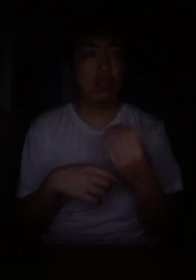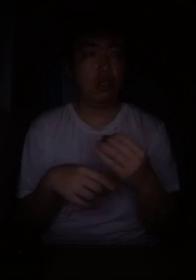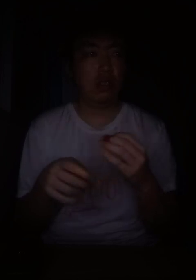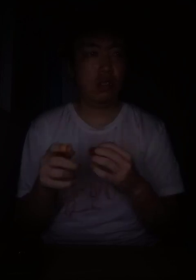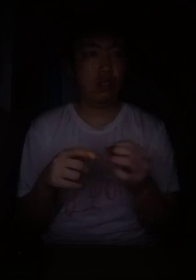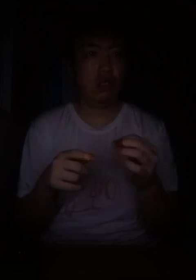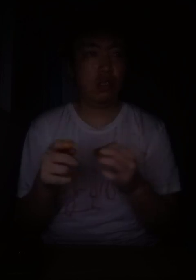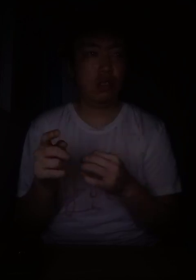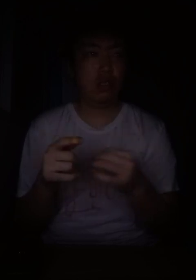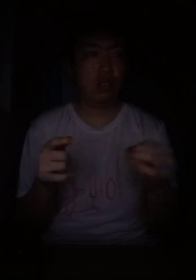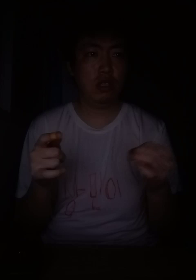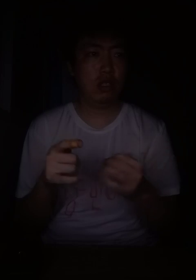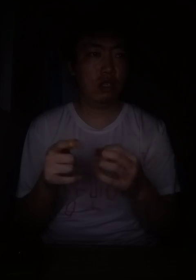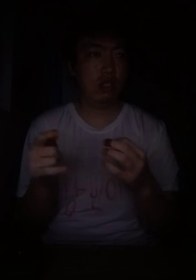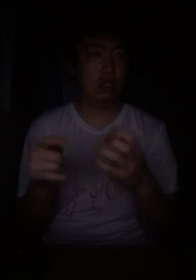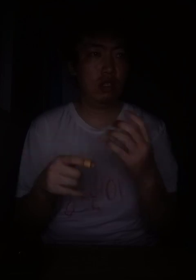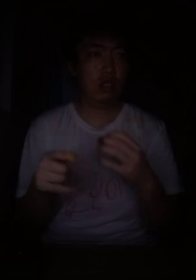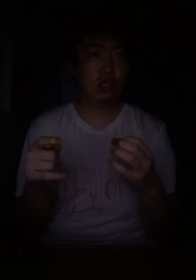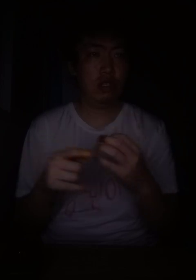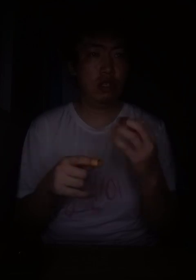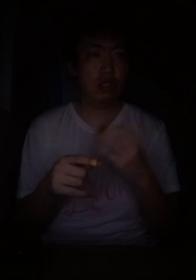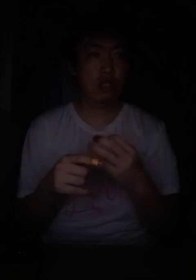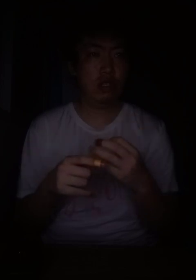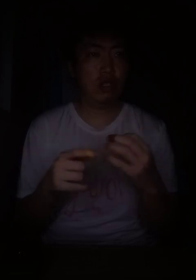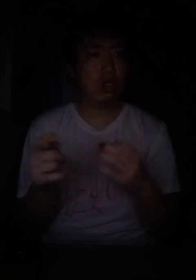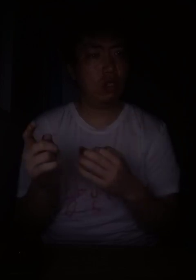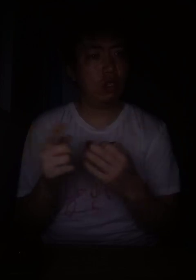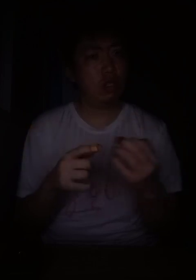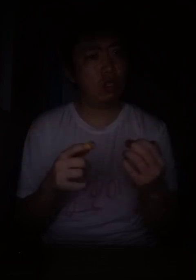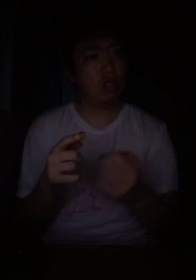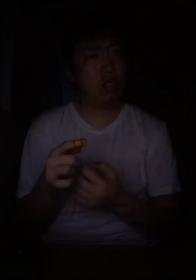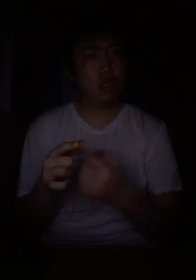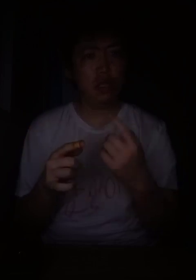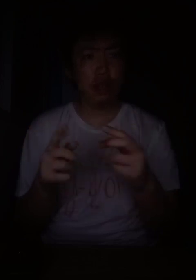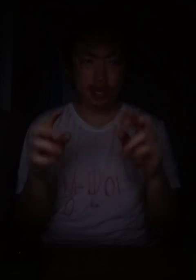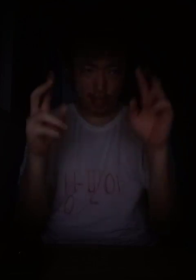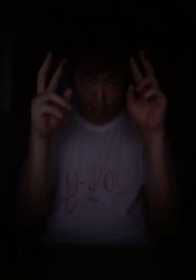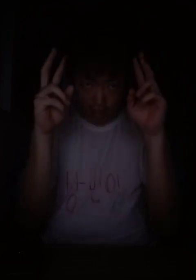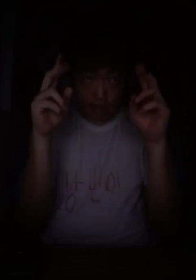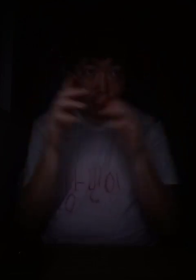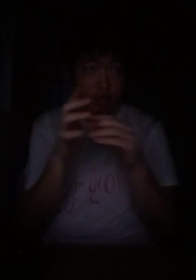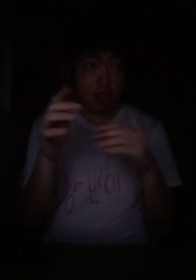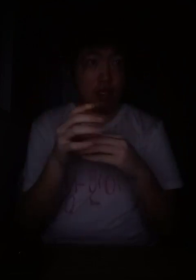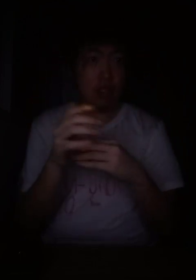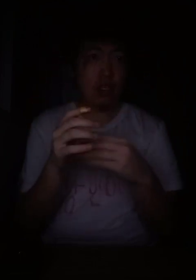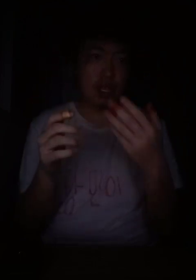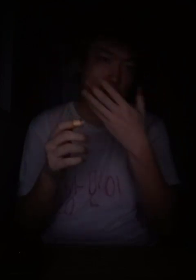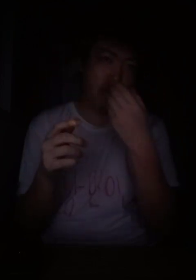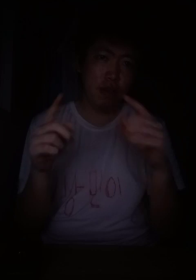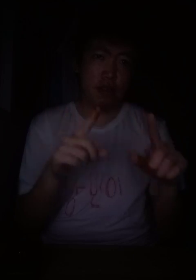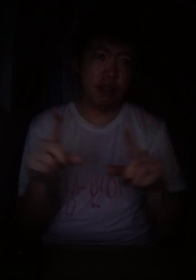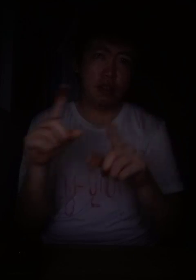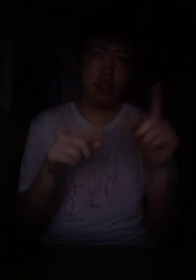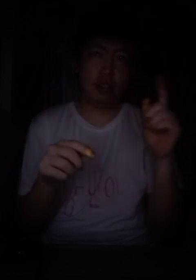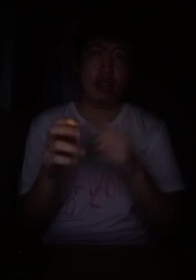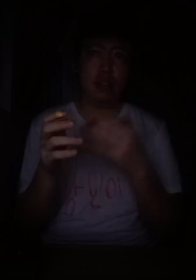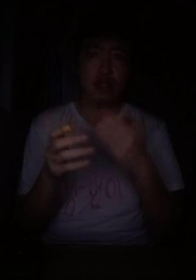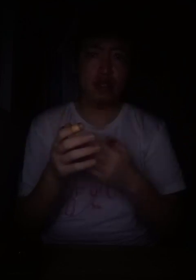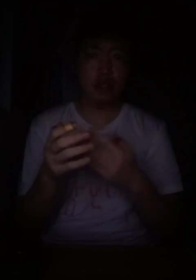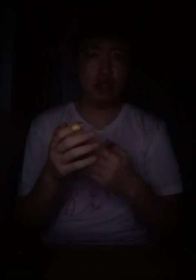이렇게 소거시키고 이렇게 다른 친구들하고 어울리고 반려견으로서 이렇게 행복하게 살아갈 수 있도록 하는 사회성 훈련들을 이렇게